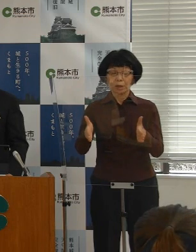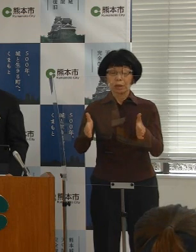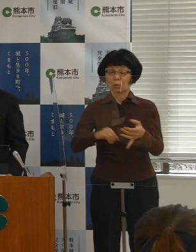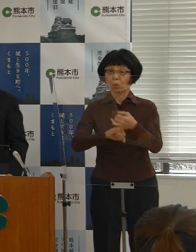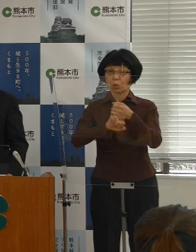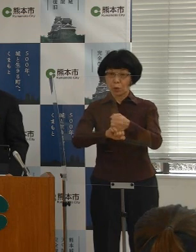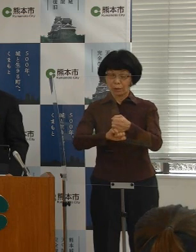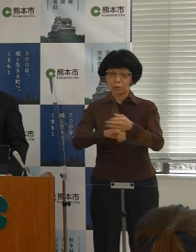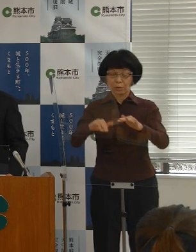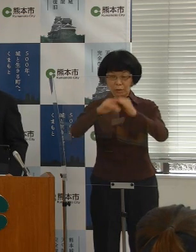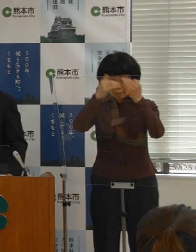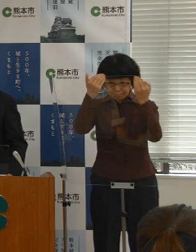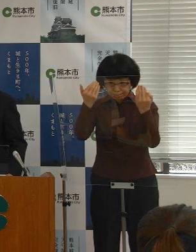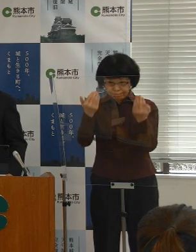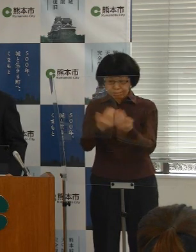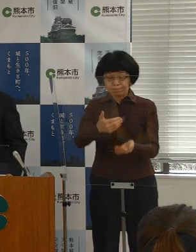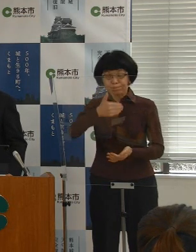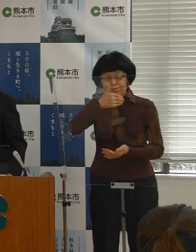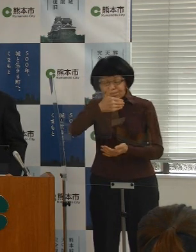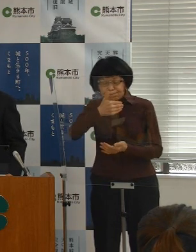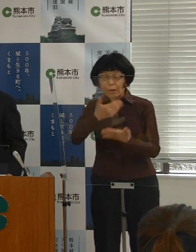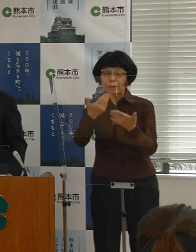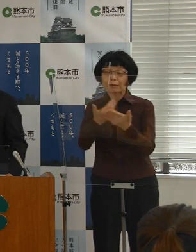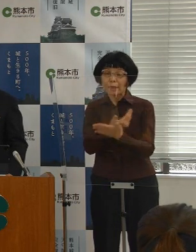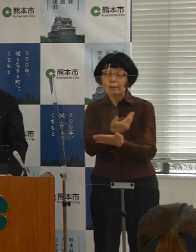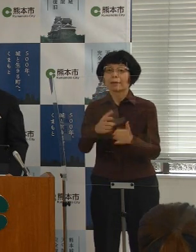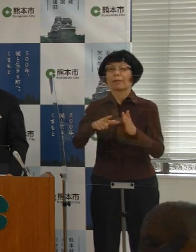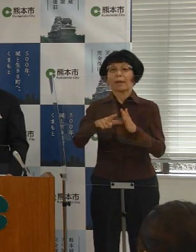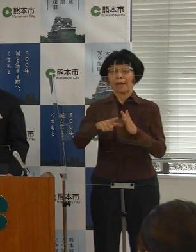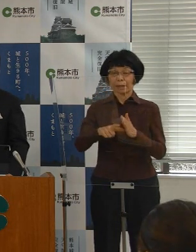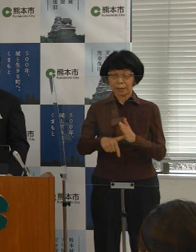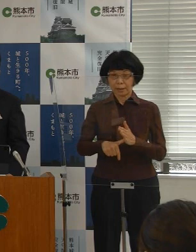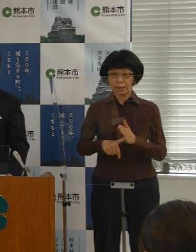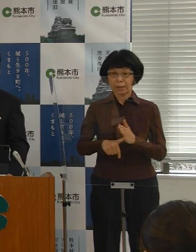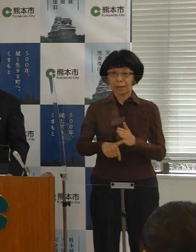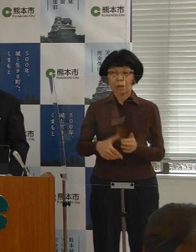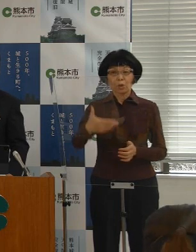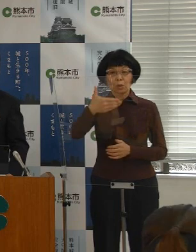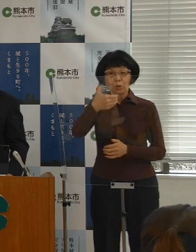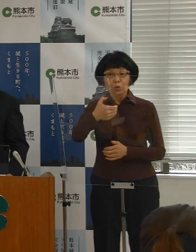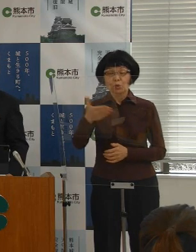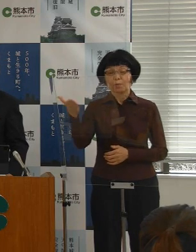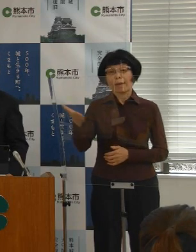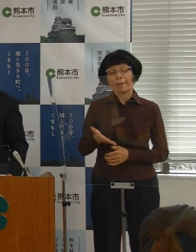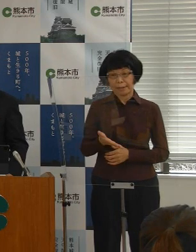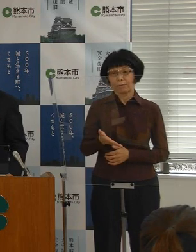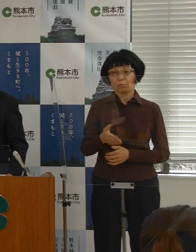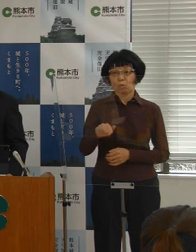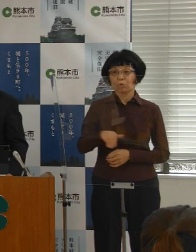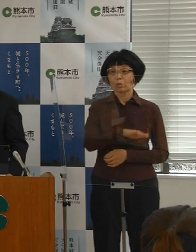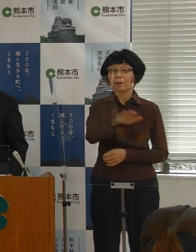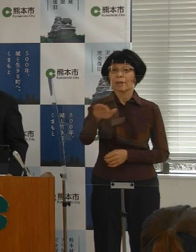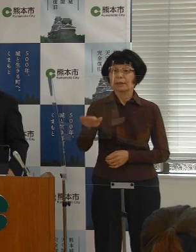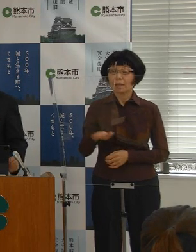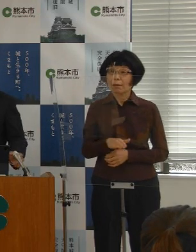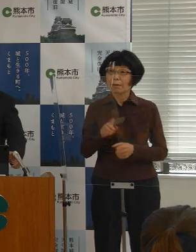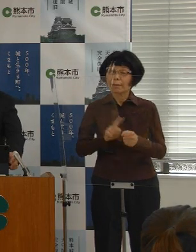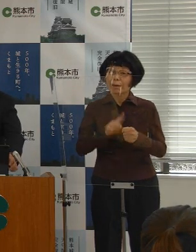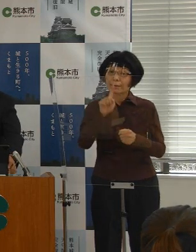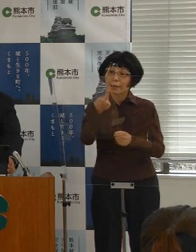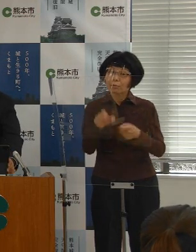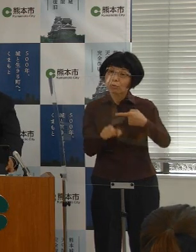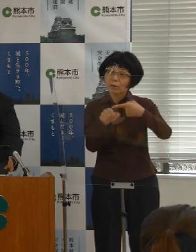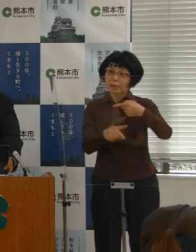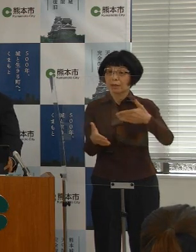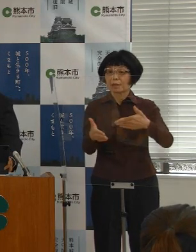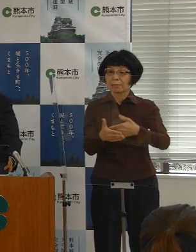べて埋まった場合ですけれども、約9割の方が翌年来年の1月まで接